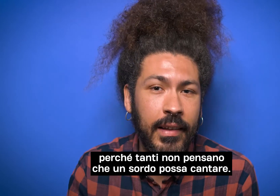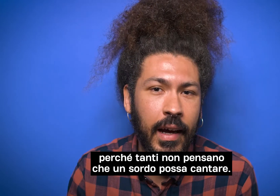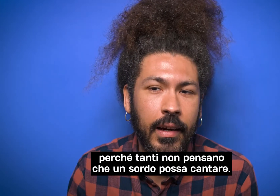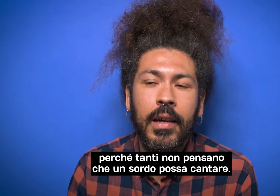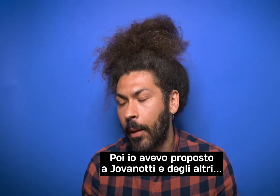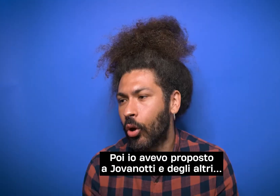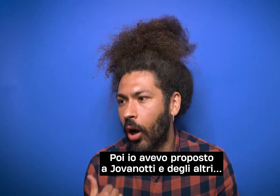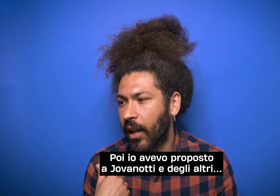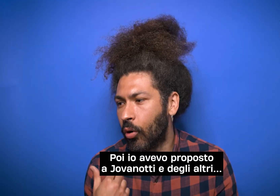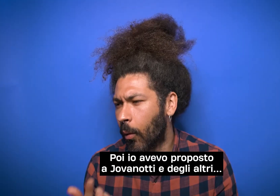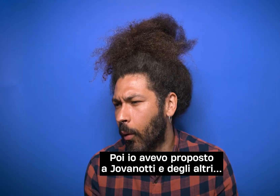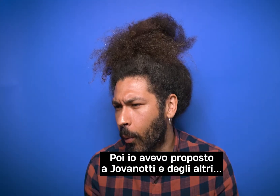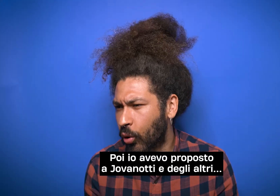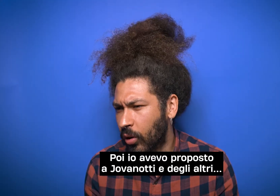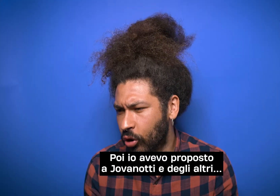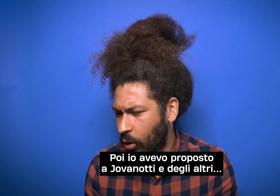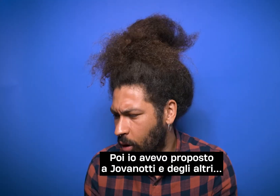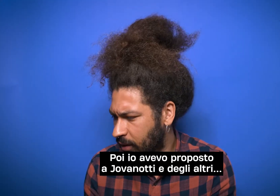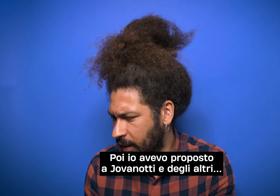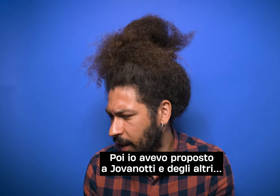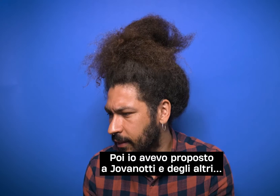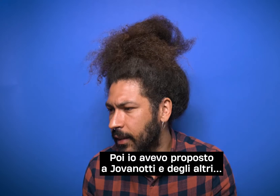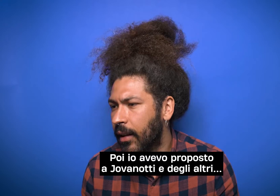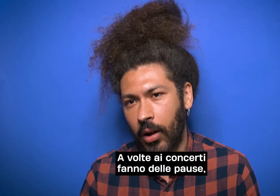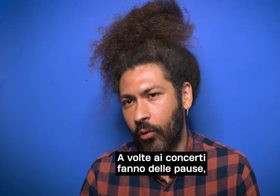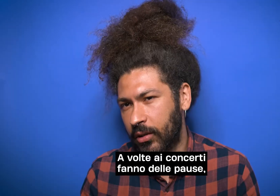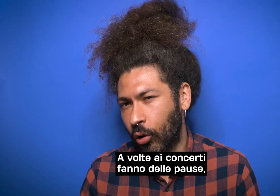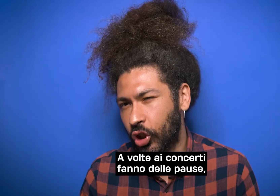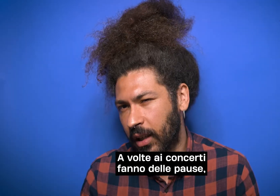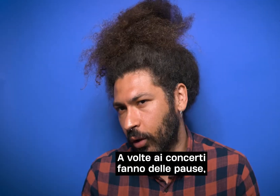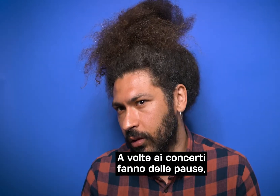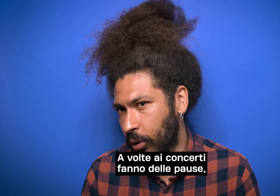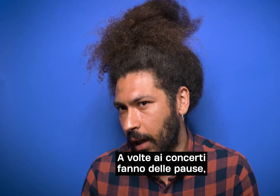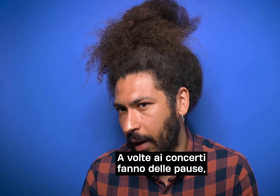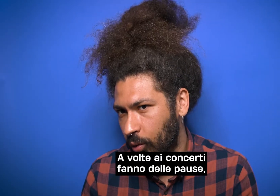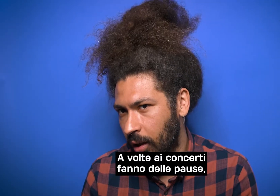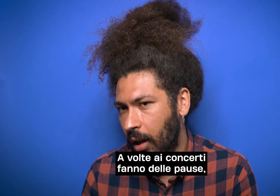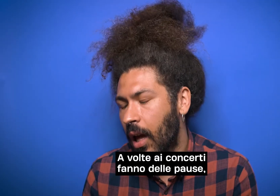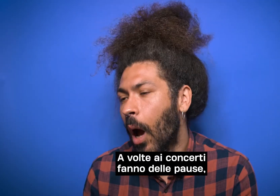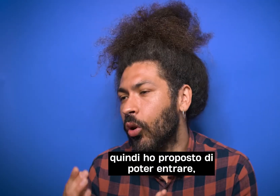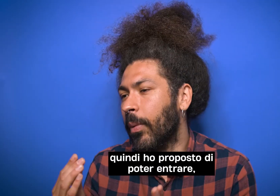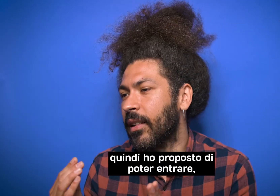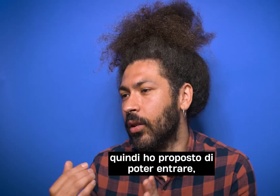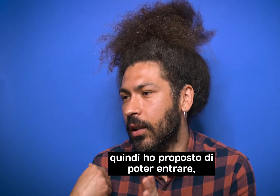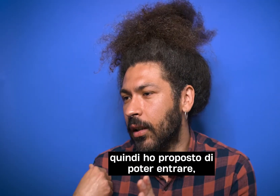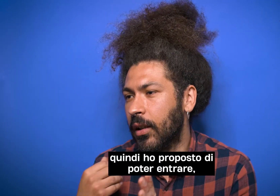cantare. Poi io anche avevo proposto a Giovanotti e agli altri, a volte i concerti fanno un tipo delle pause. Sì, sì, sì. E quindi ho pensato di